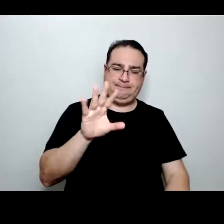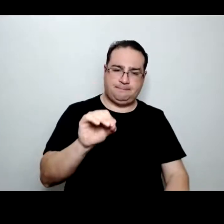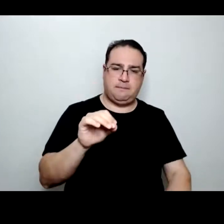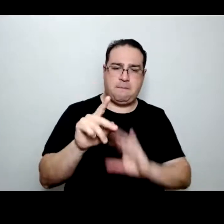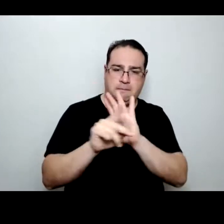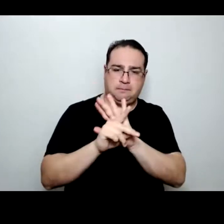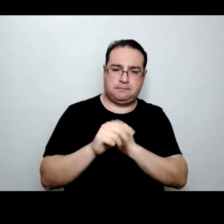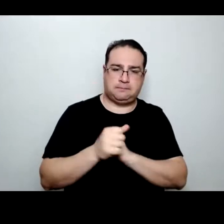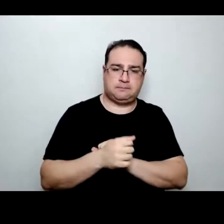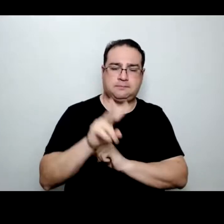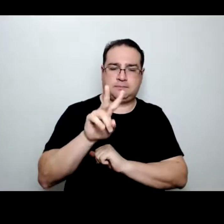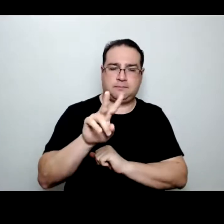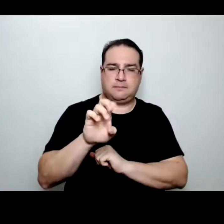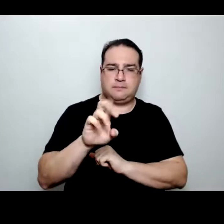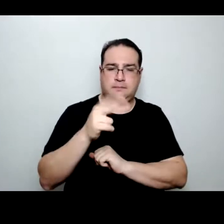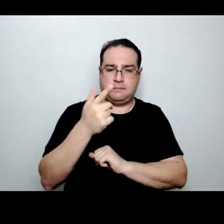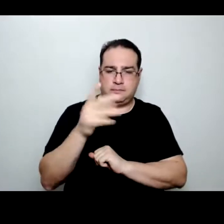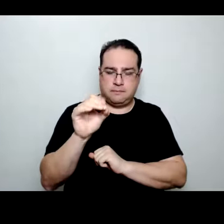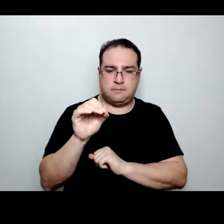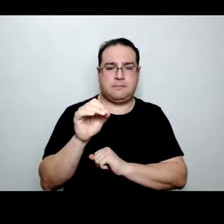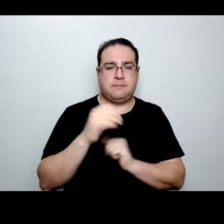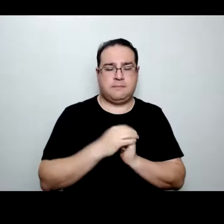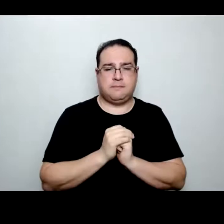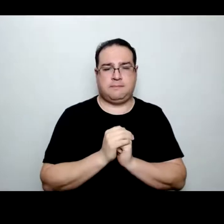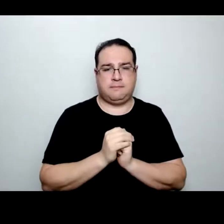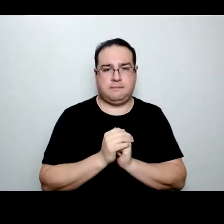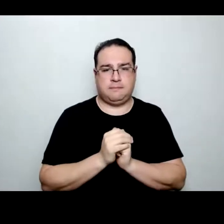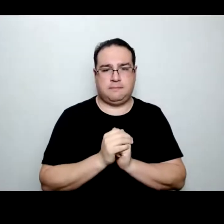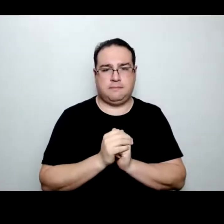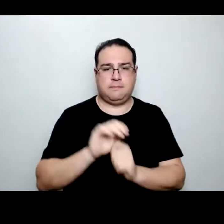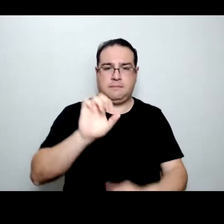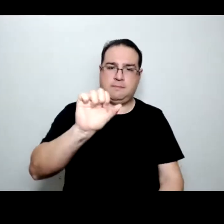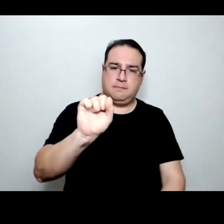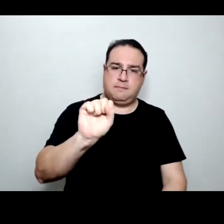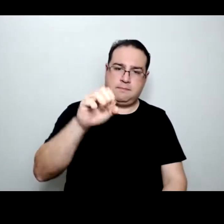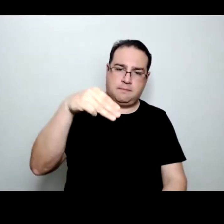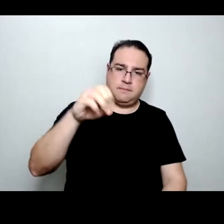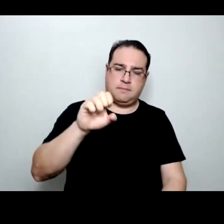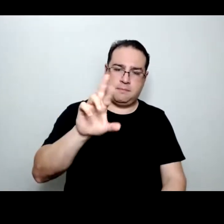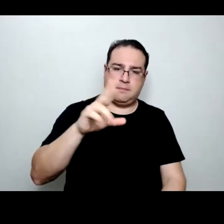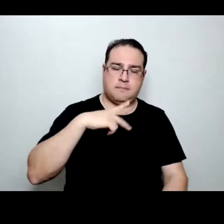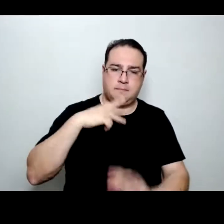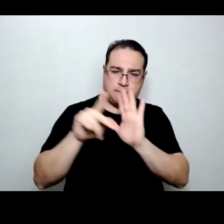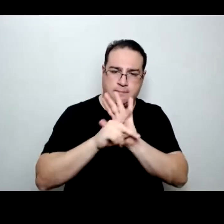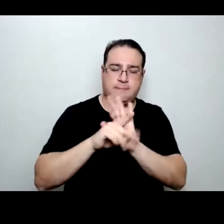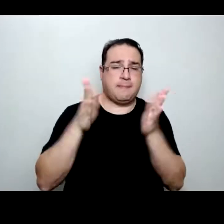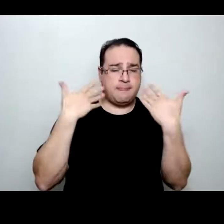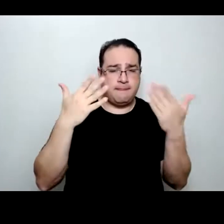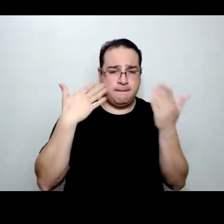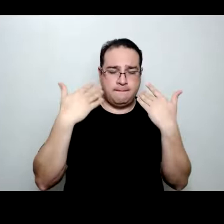Linguística de Verão, ou Instituto Linguístico de Verão, o Summer Institute of Linguistics, o UC.